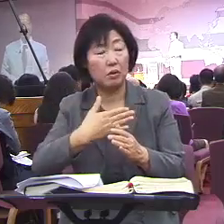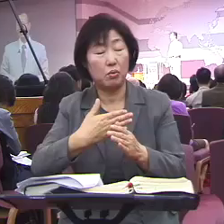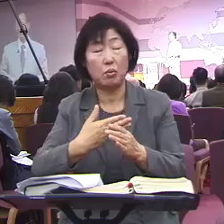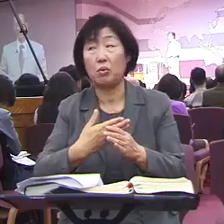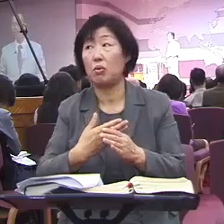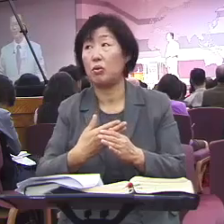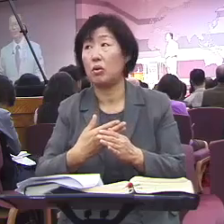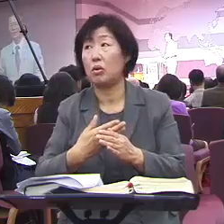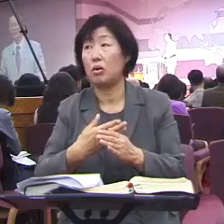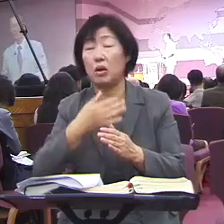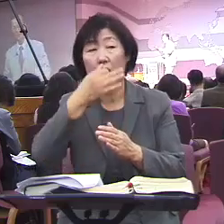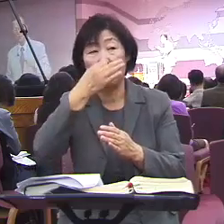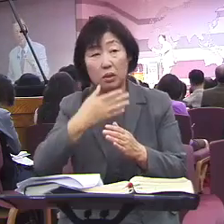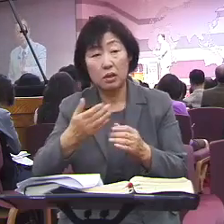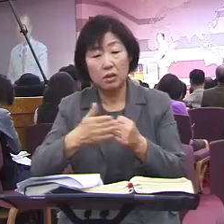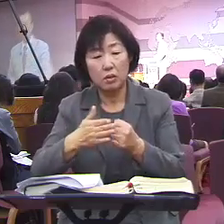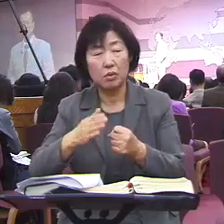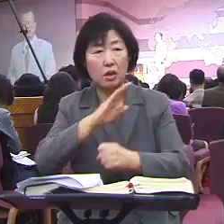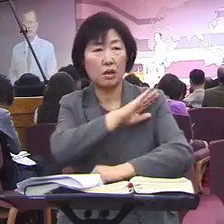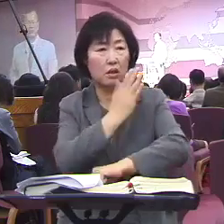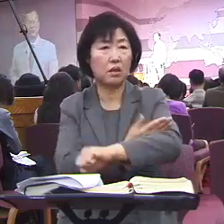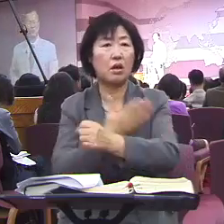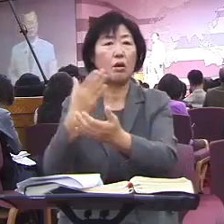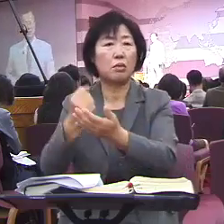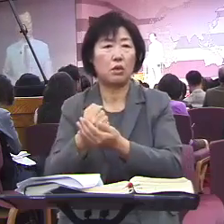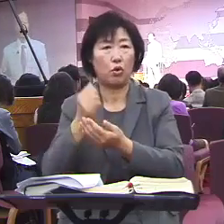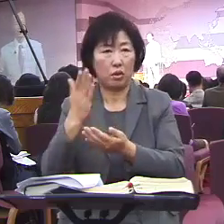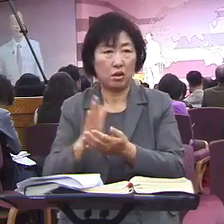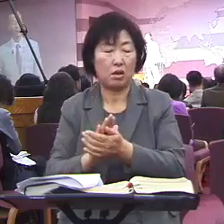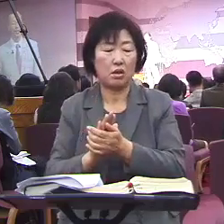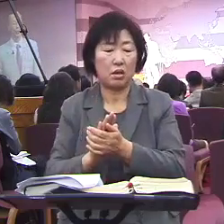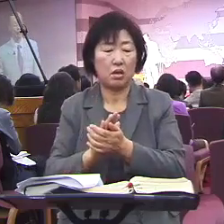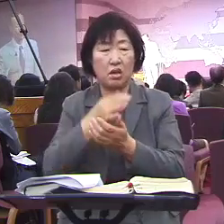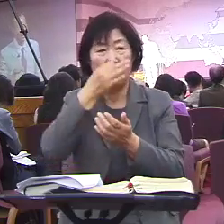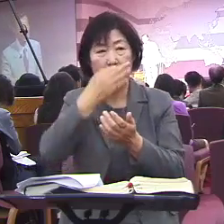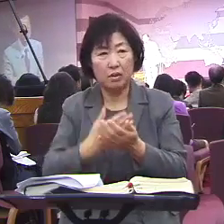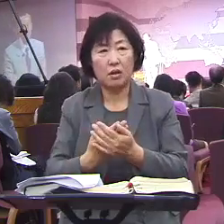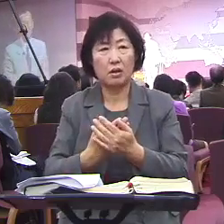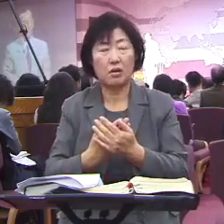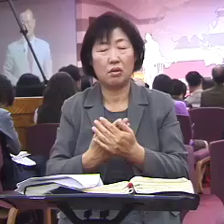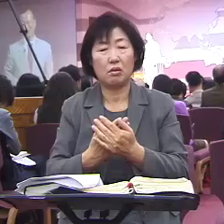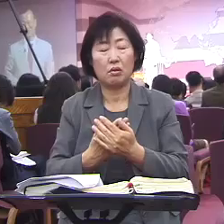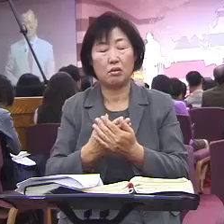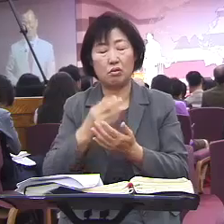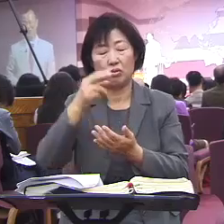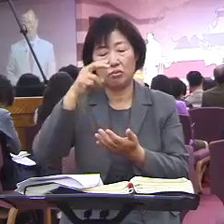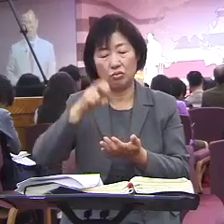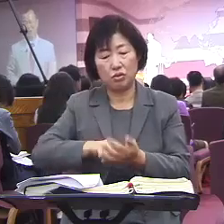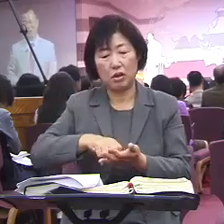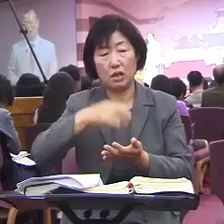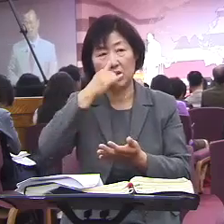힘들지만 힘들기 때문에 능력을 받으셔야죠. 힘들다고 주저앉아 있으면 안 되죠.